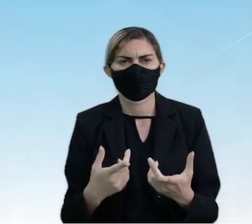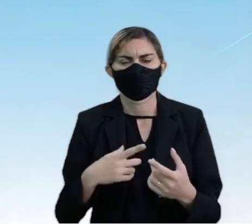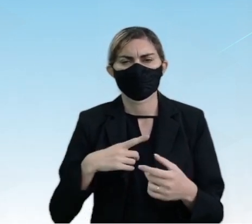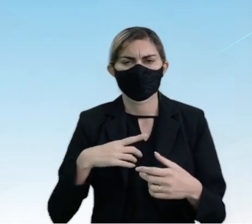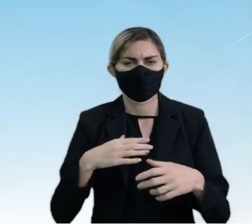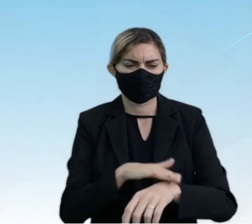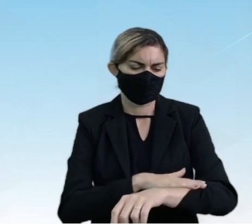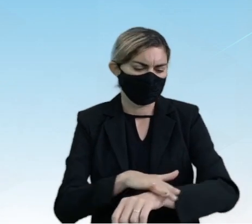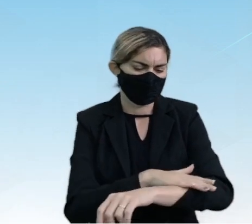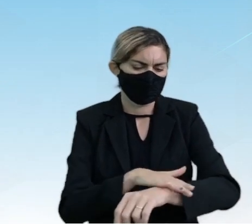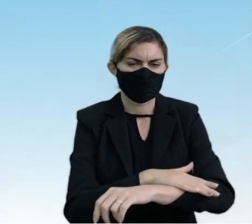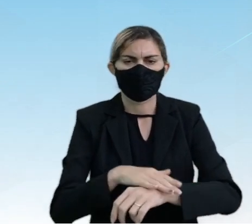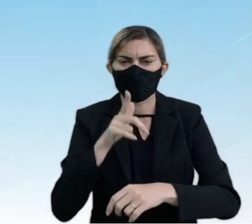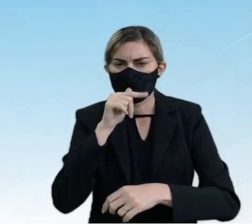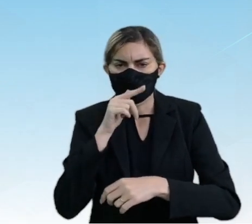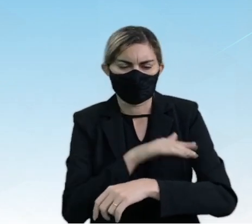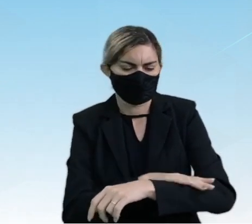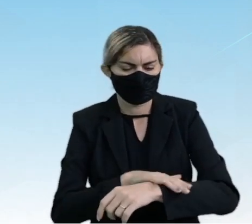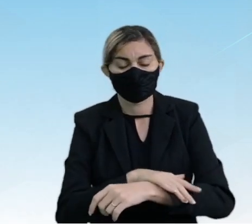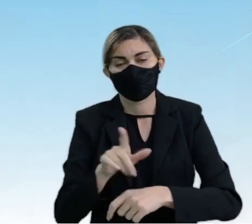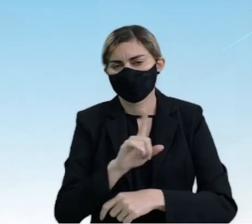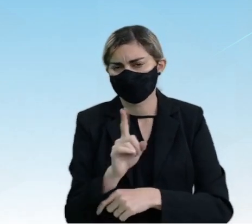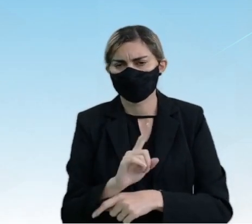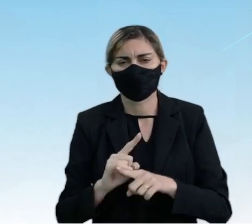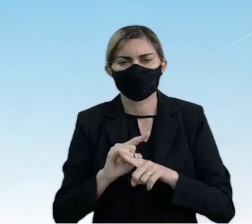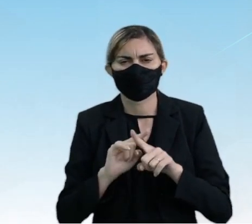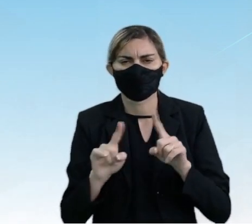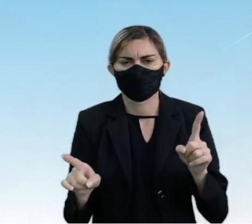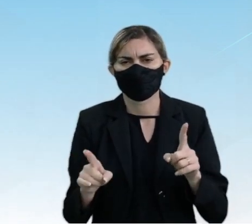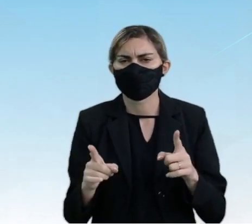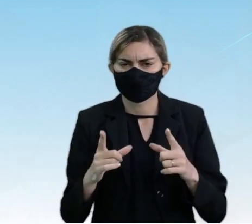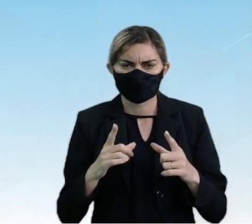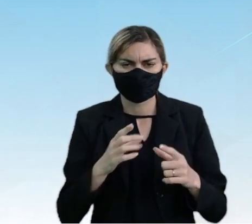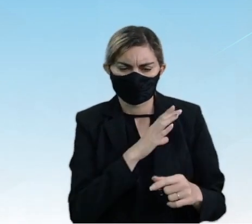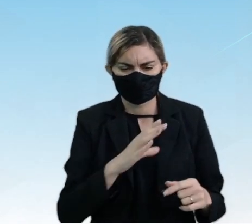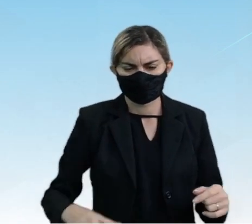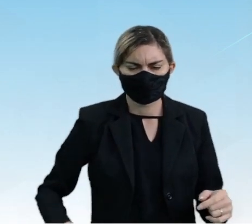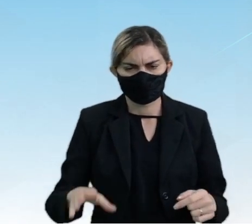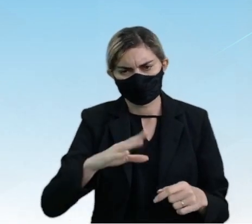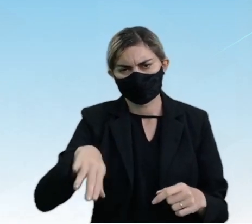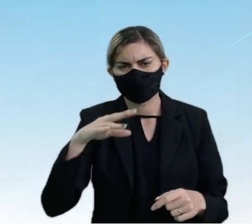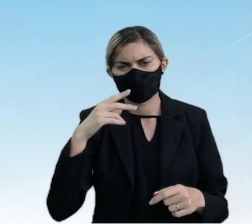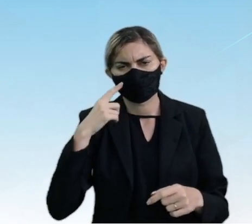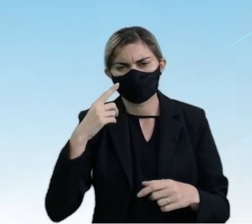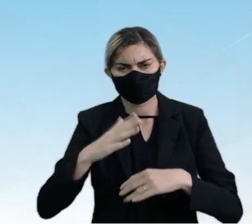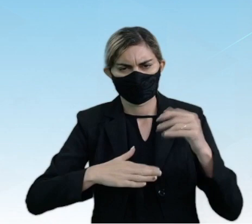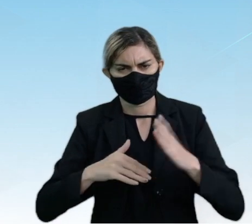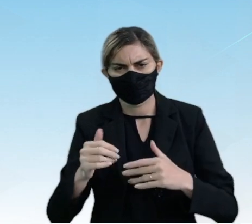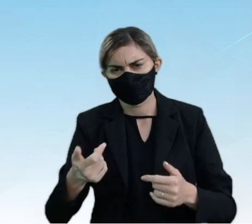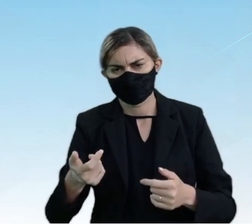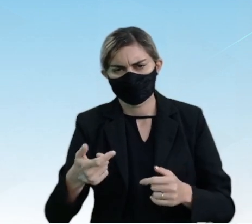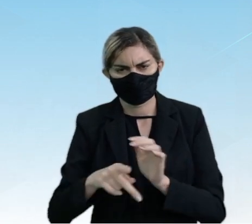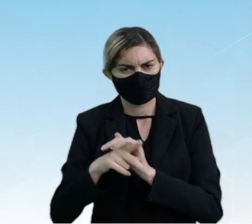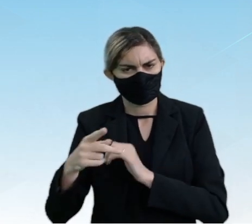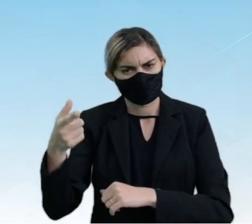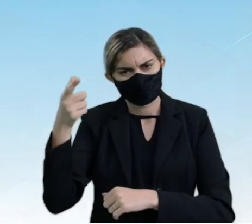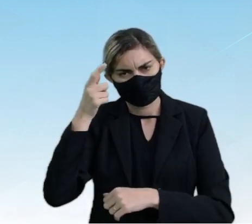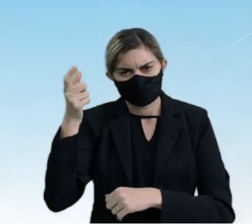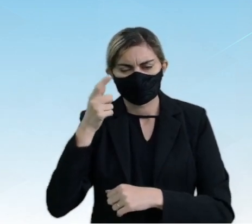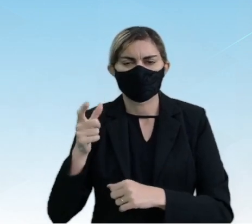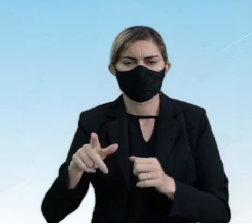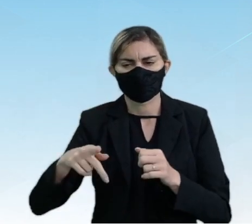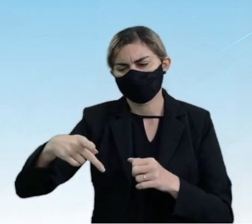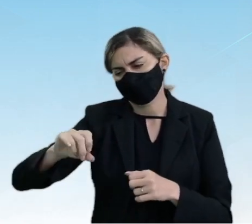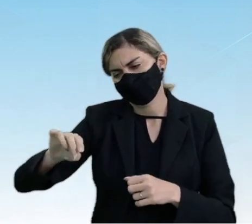ali, não, de passar um pano molhado no corpo, não. Tá? Mas como os cristãos consideravam a ginástica uma prática satânica, principalmente porque ela era